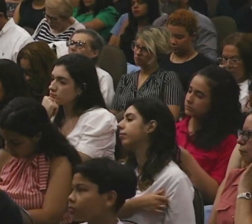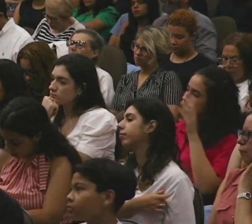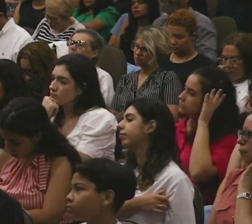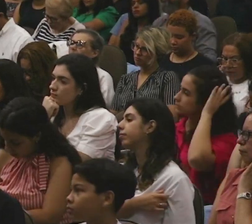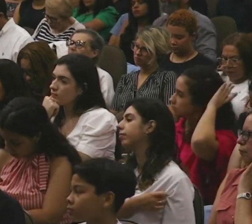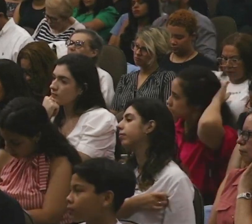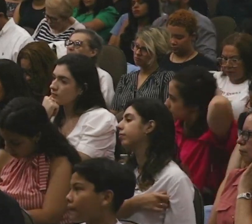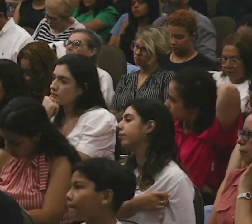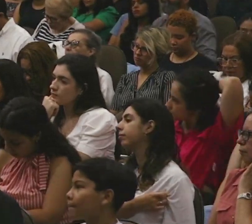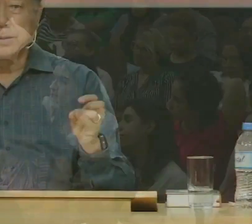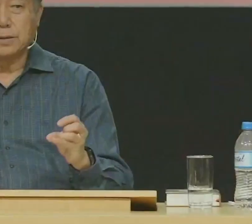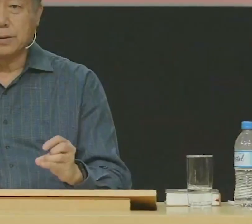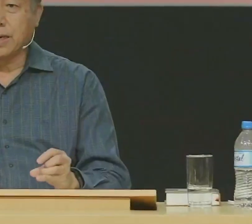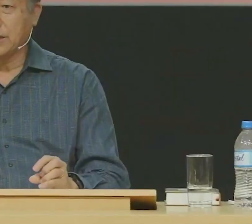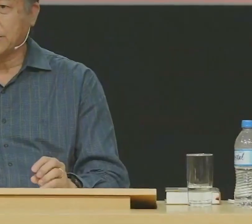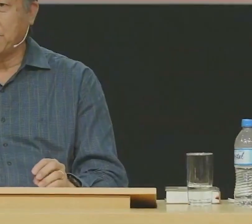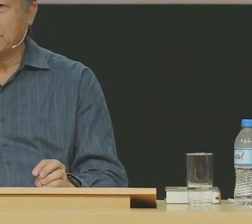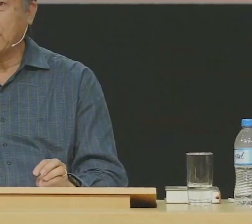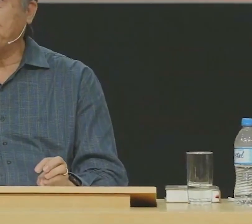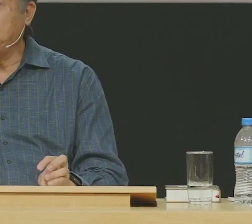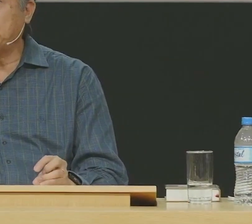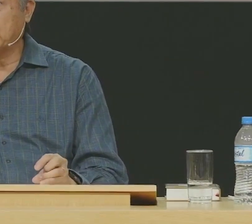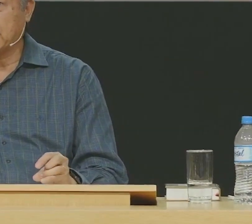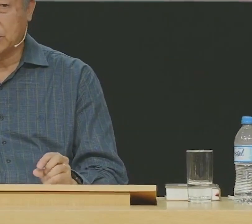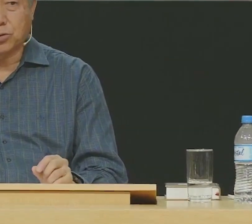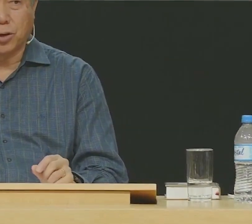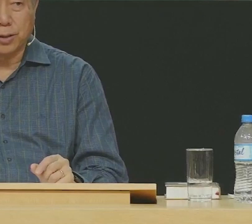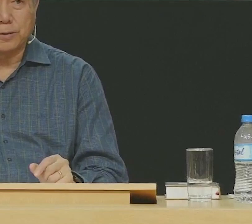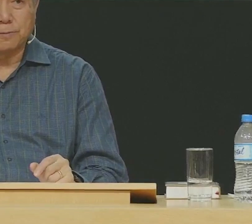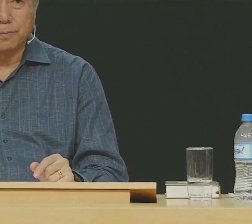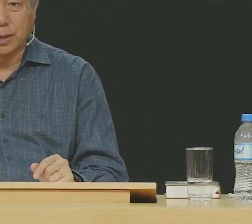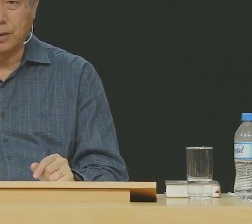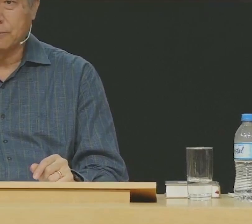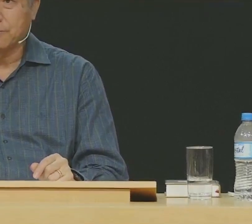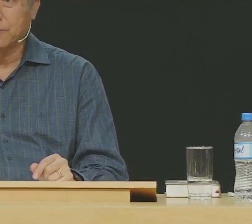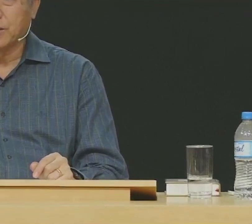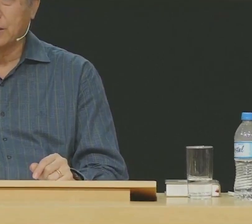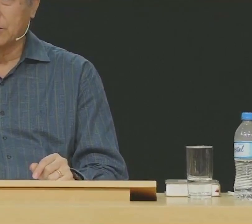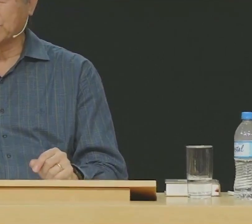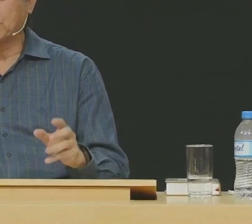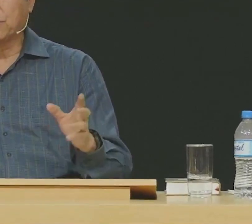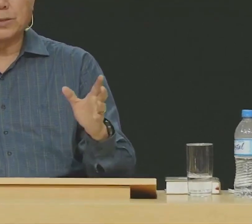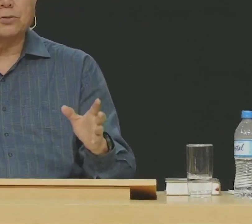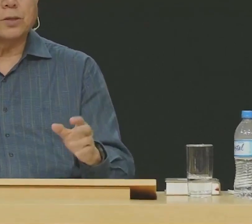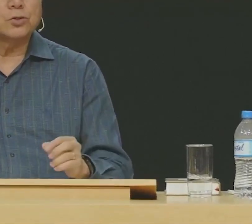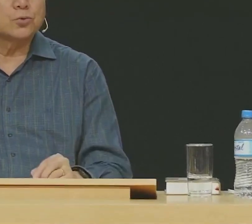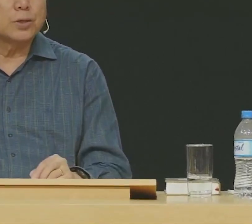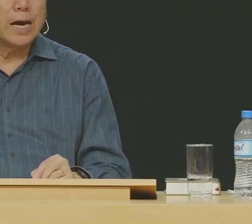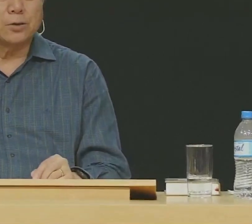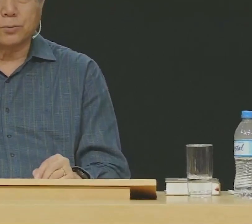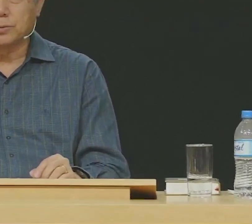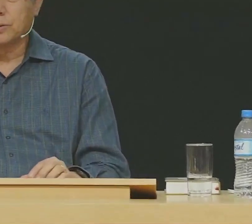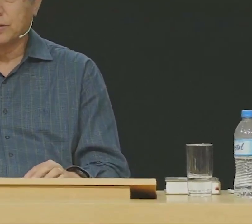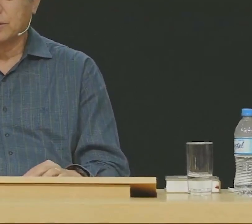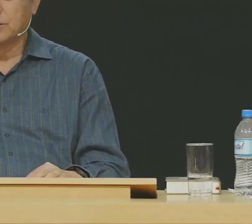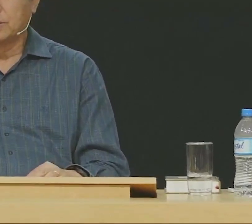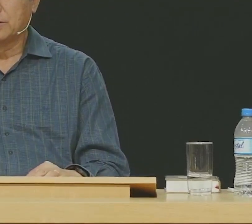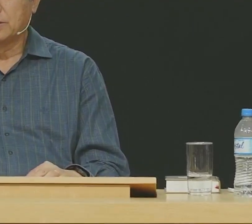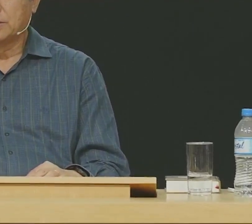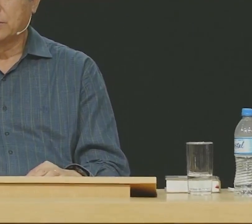aqui, vocês têm essa matéria física na escola, né? Não sei se vocês já